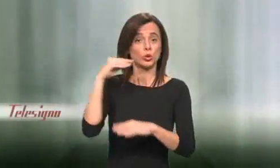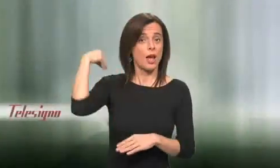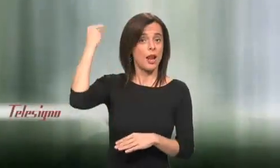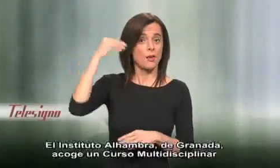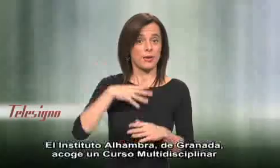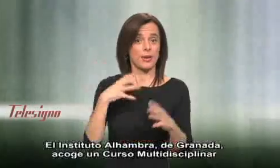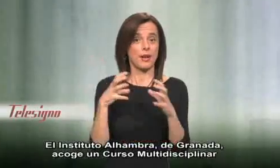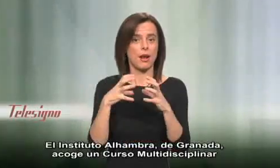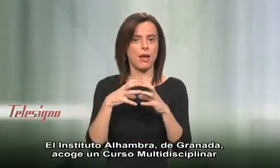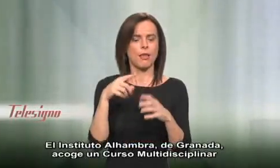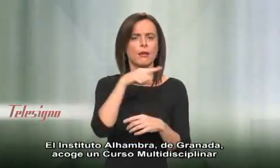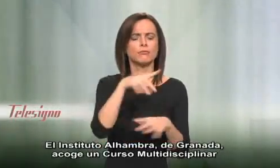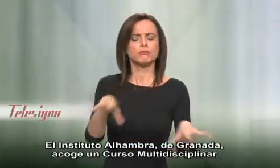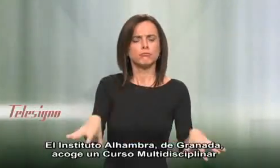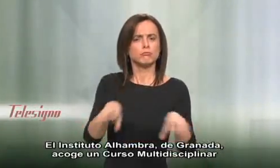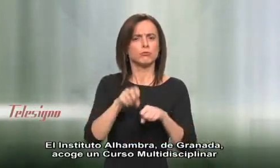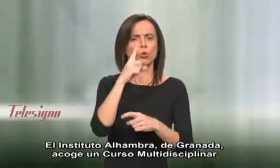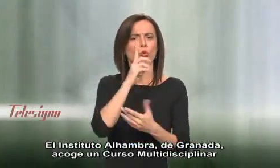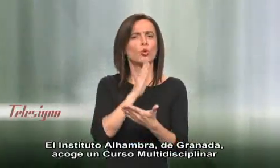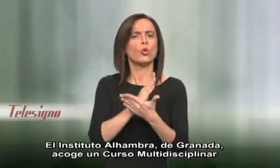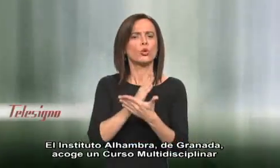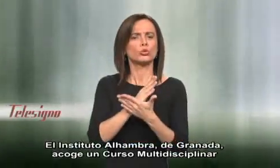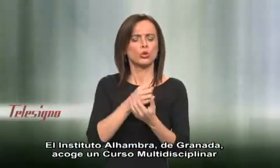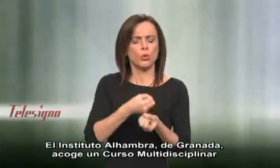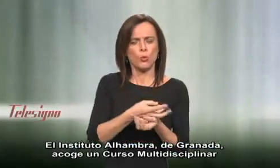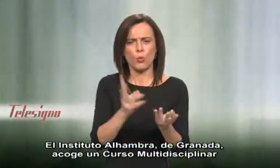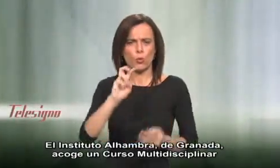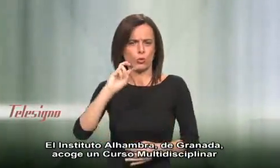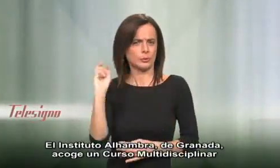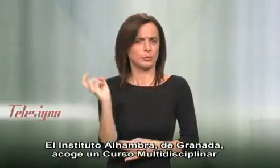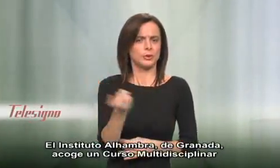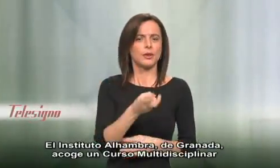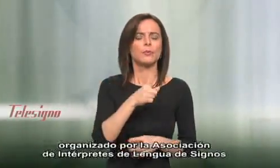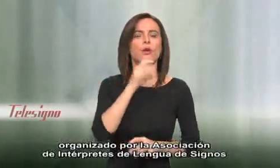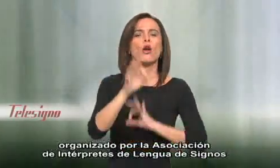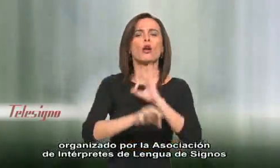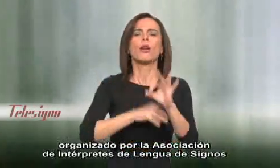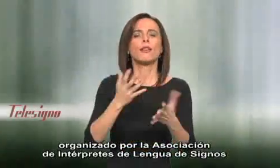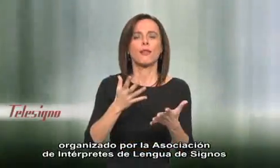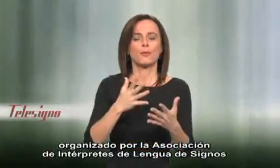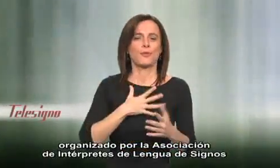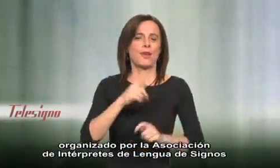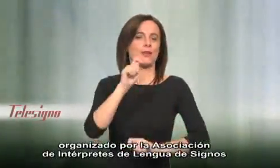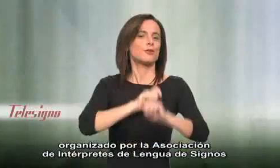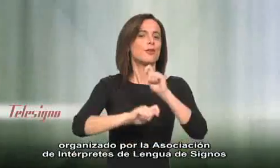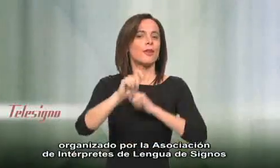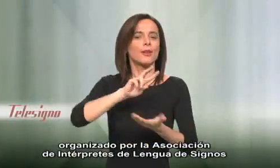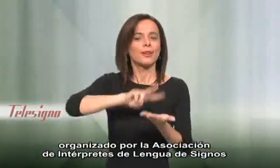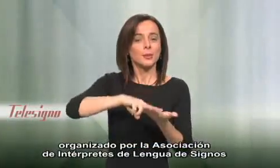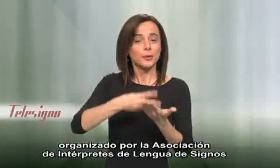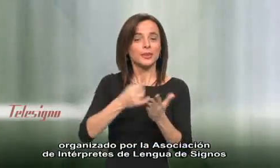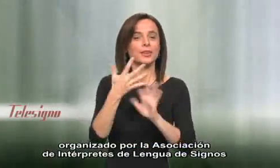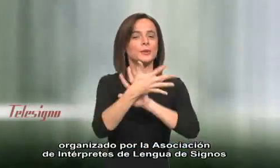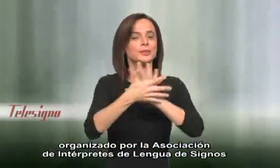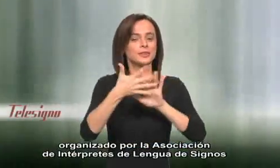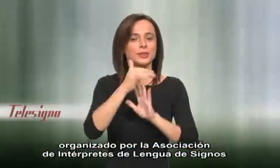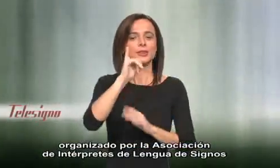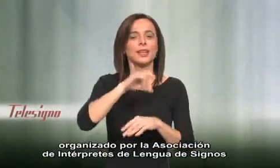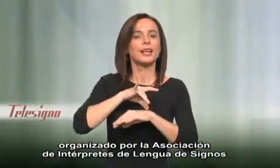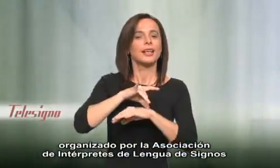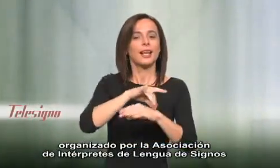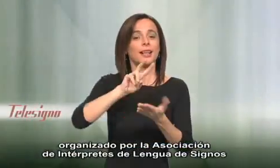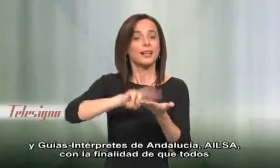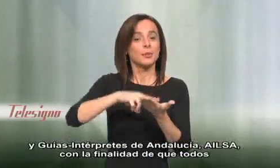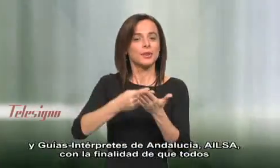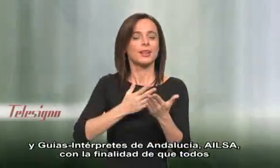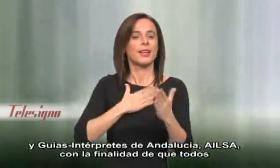El Instituto Alhambra de Granada acoge un curso multidisciplinar organizado por la Asociación de Intérpretes de Lengua